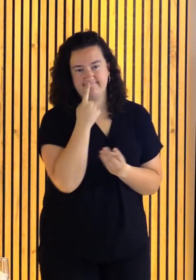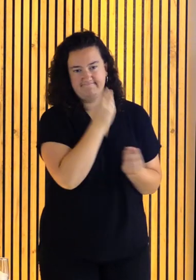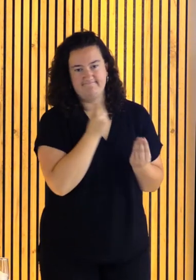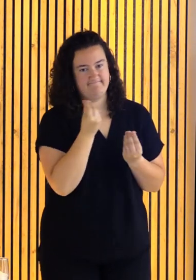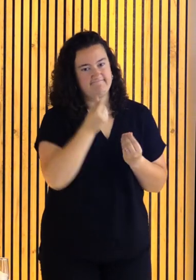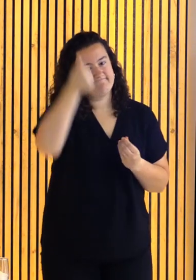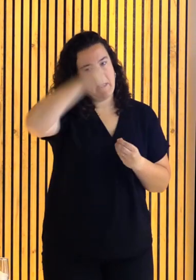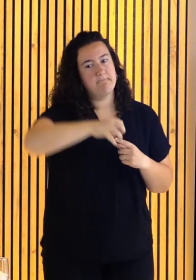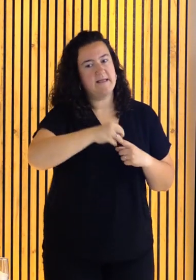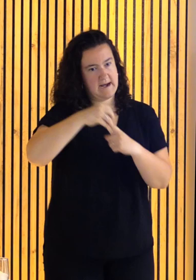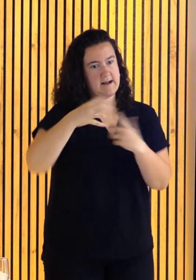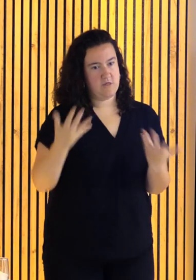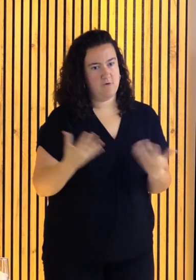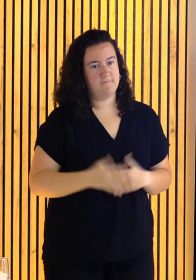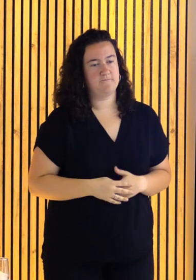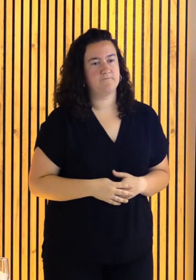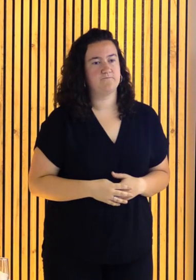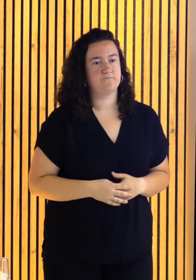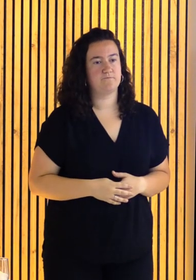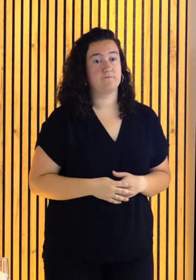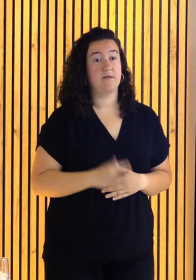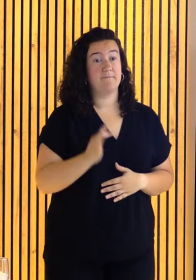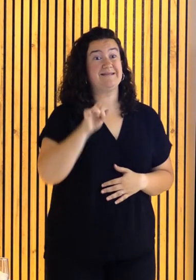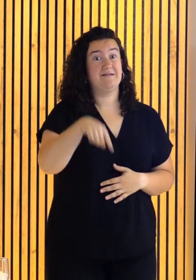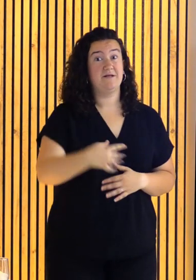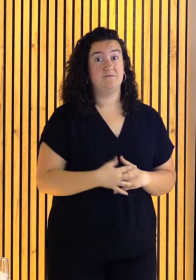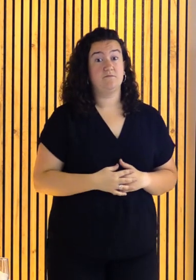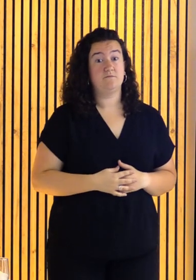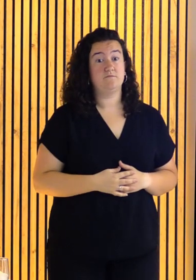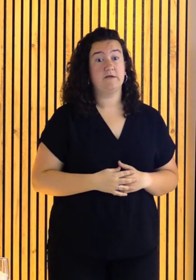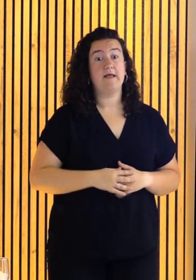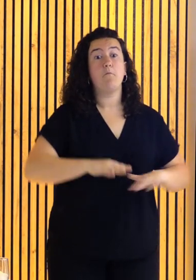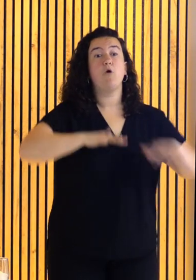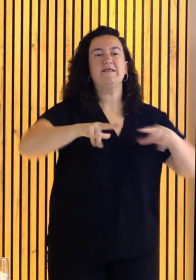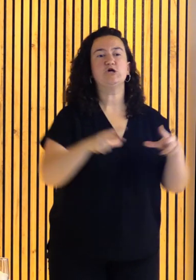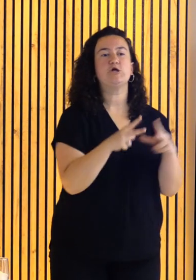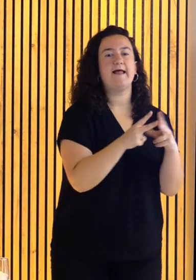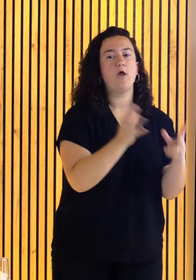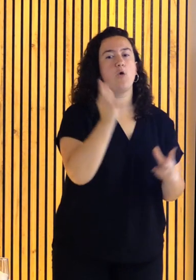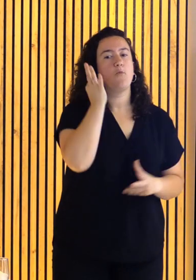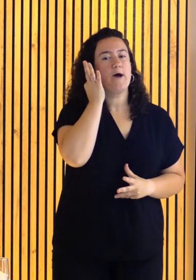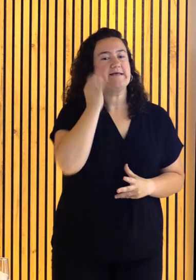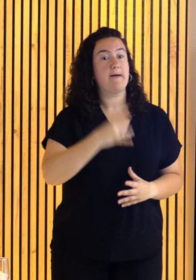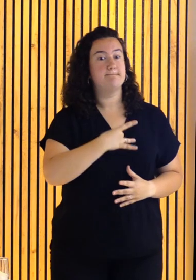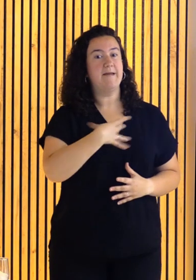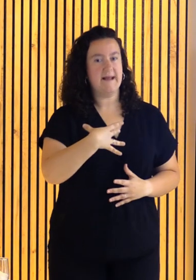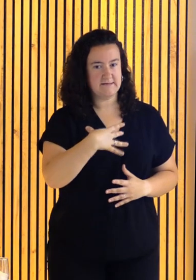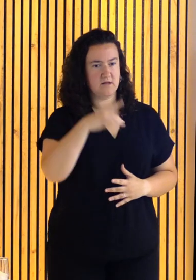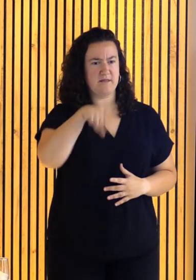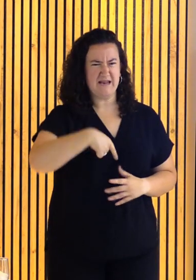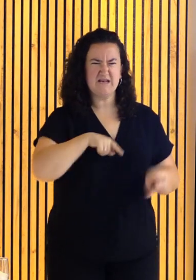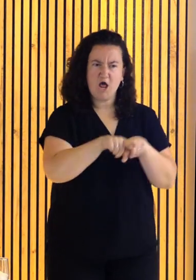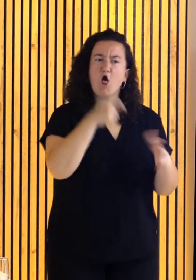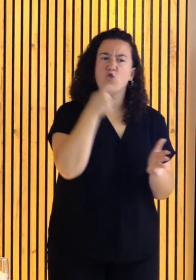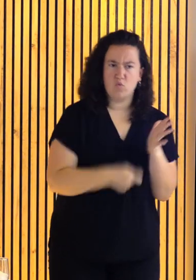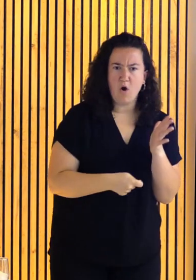bertan, eta aldi berean emakume zurien gizarte mugimenduak ere gogor kritikatzen du, edo batez